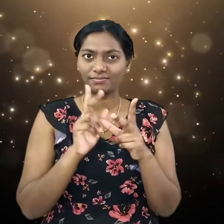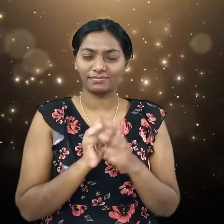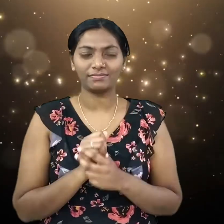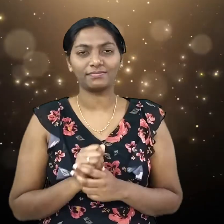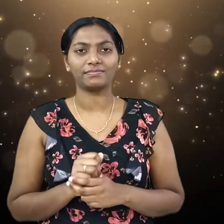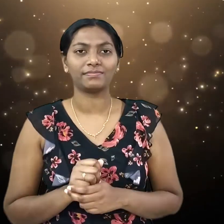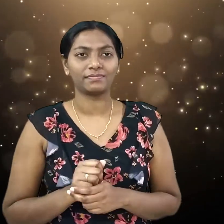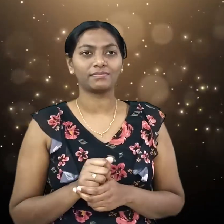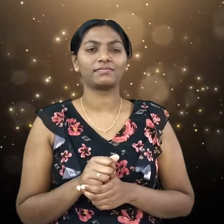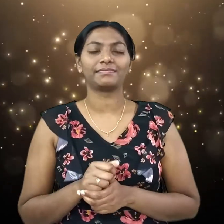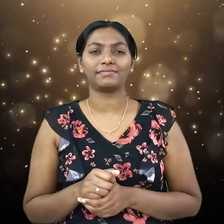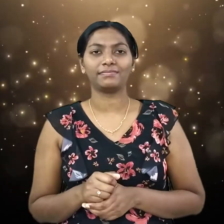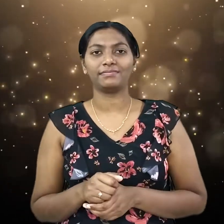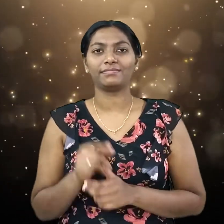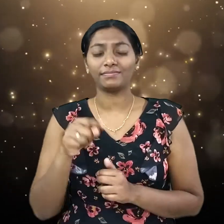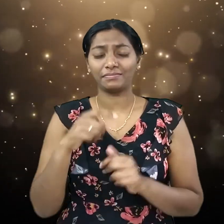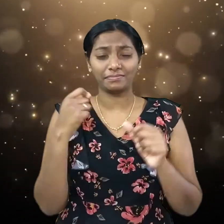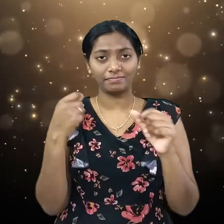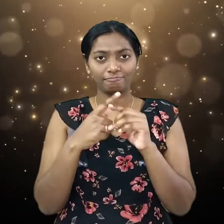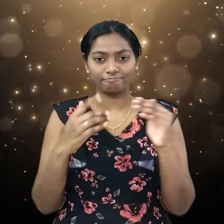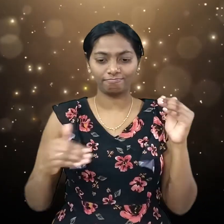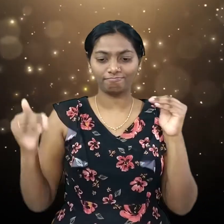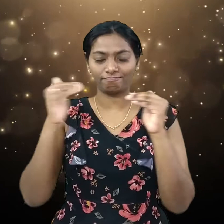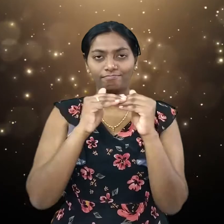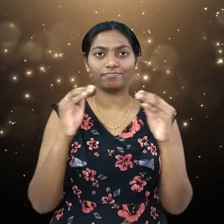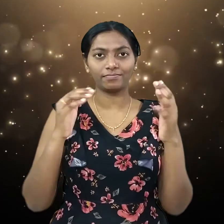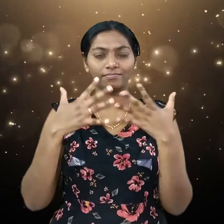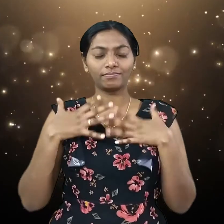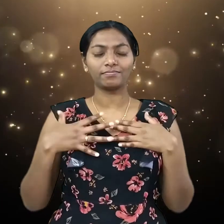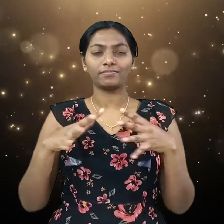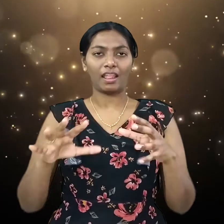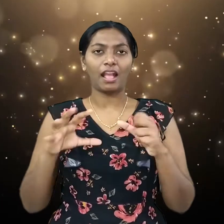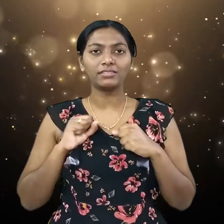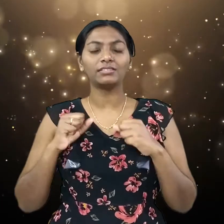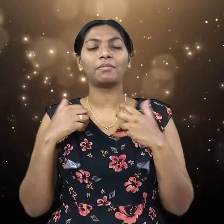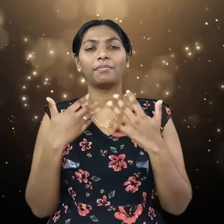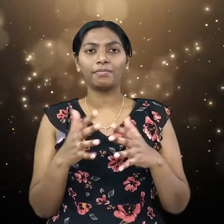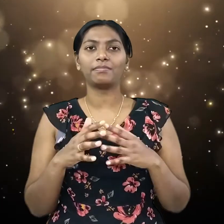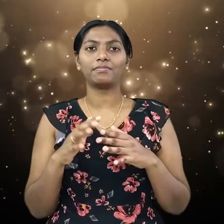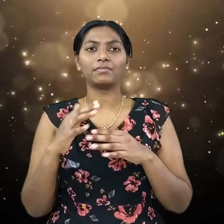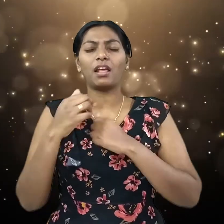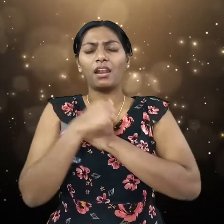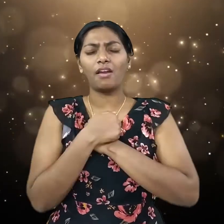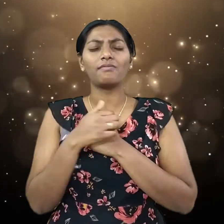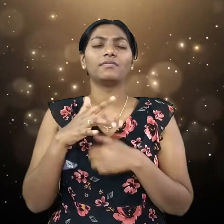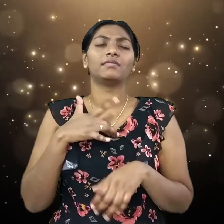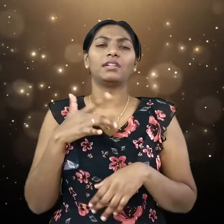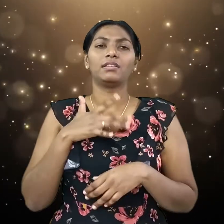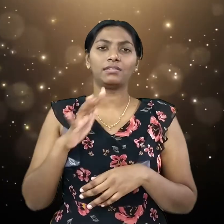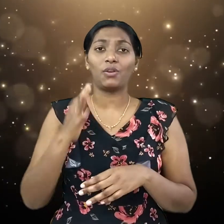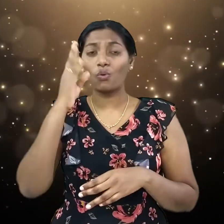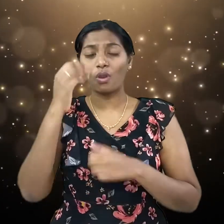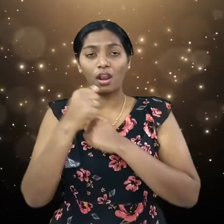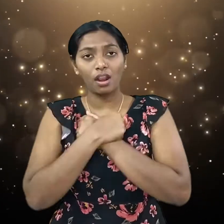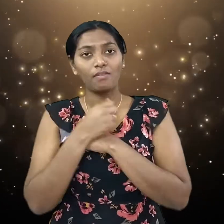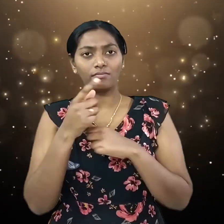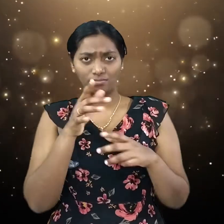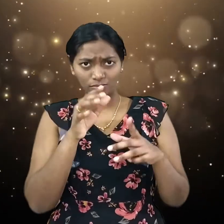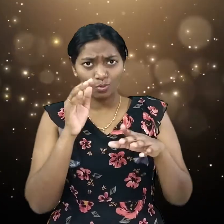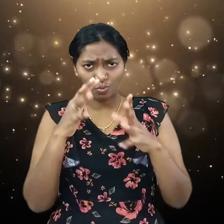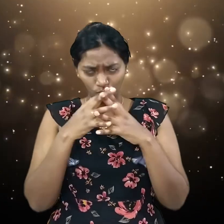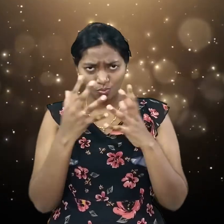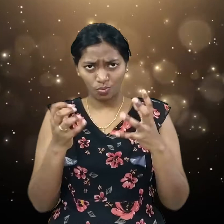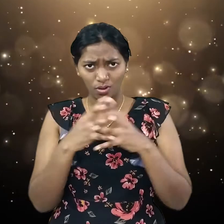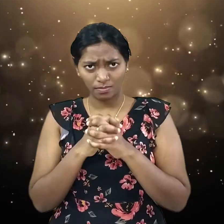है मेरे साथ, और आप उस योग्यता को ग्रहण करेंगे, उस प्रेम को महसूस कर पाएंगे जो परमेश्वर